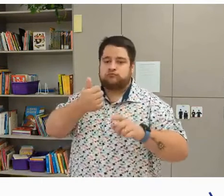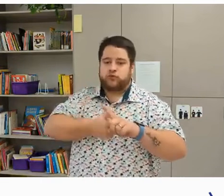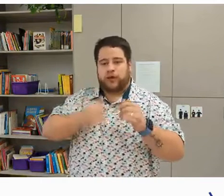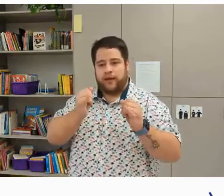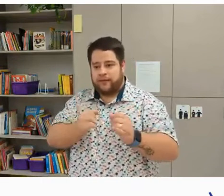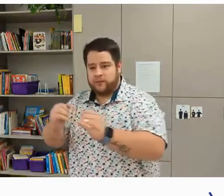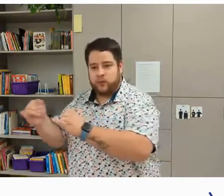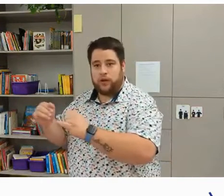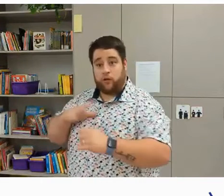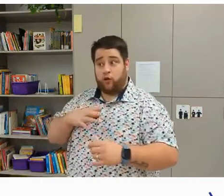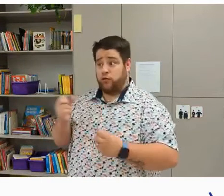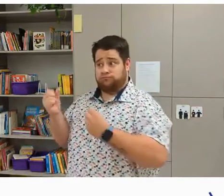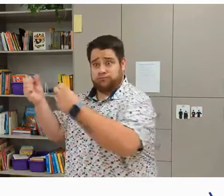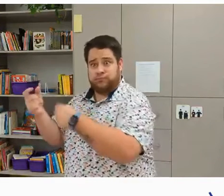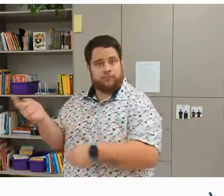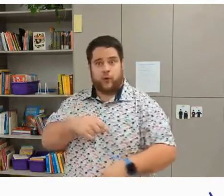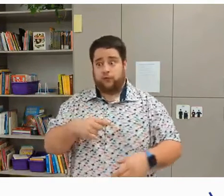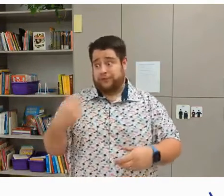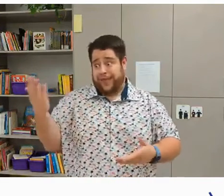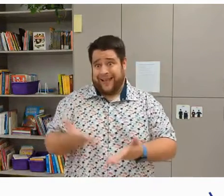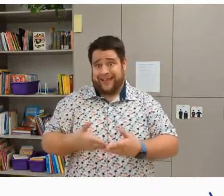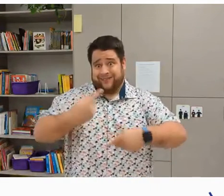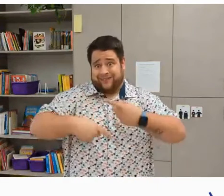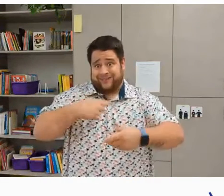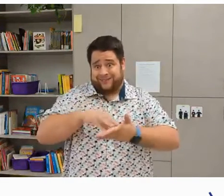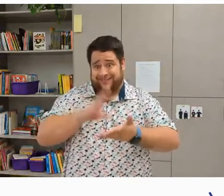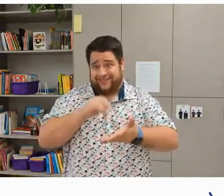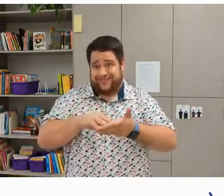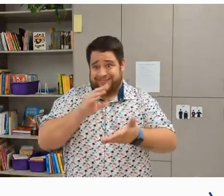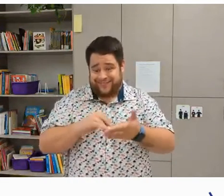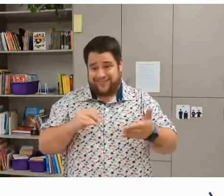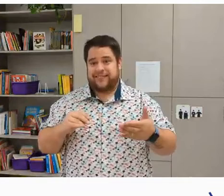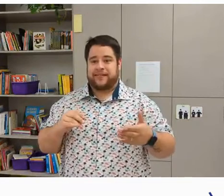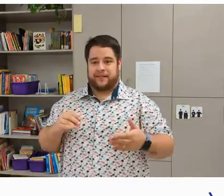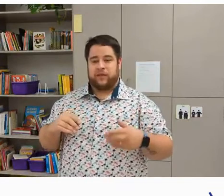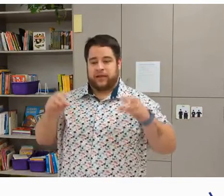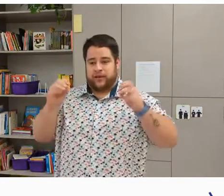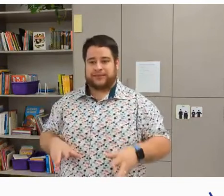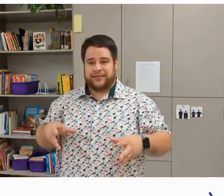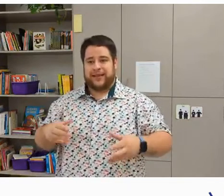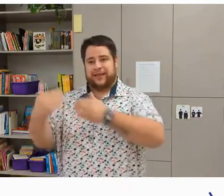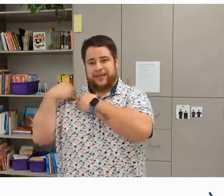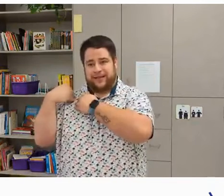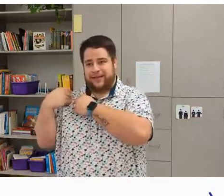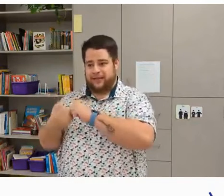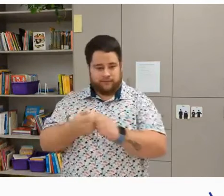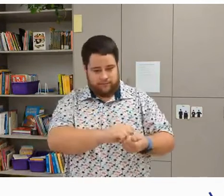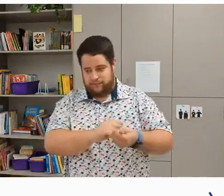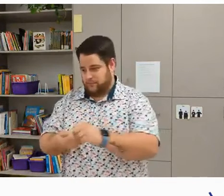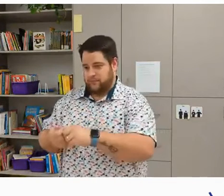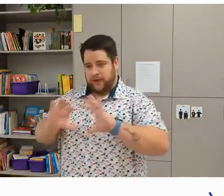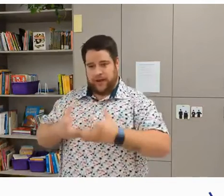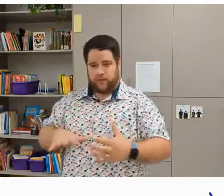à chaque jeune parce que certains jeunes arrivent, apprennent la langue des signes, d'autres sont très fluides. Donc, l'enseignant